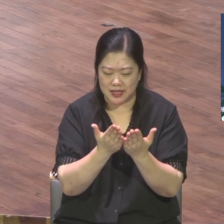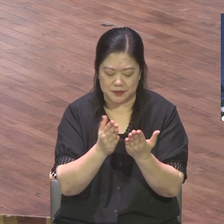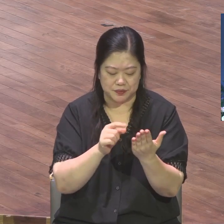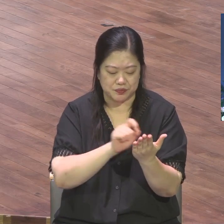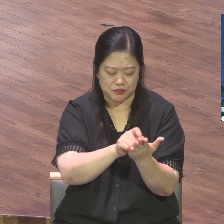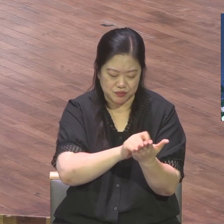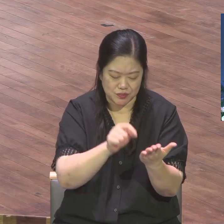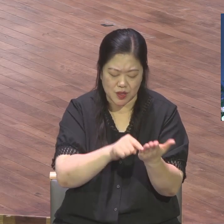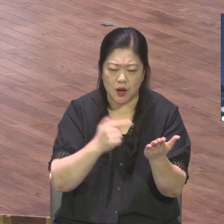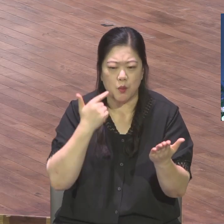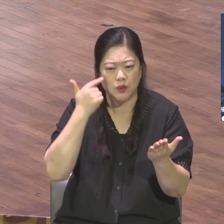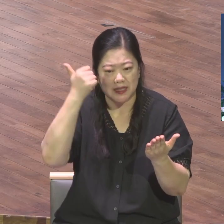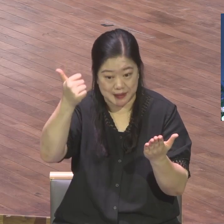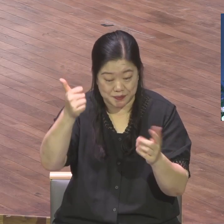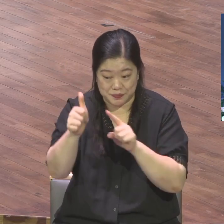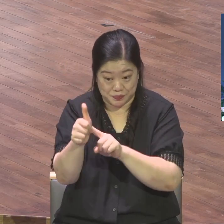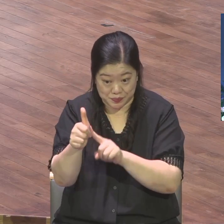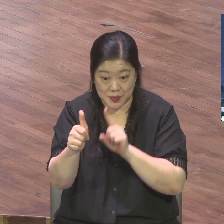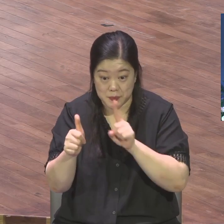분이죠. 이런 말을 했어요.